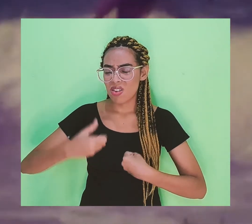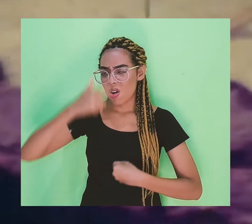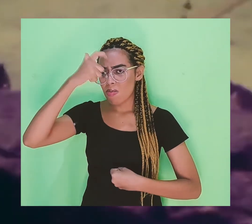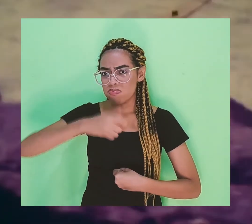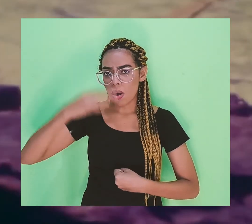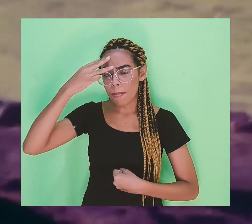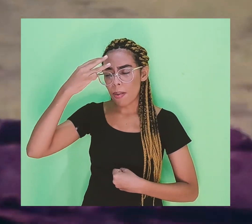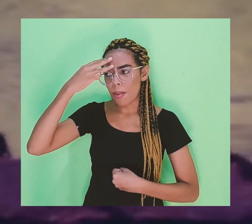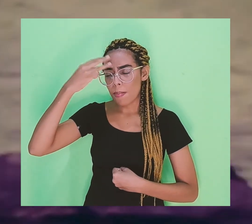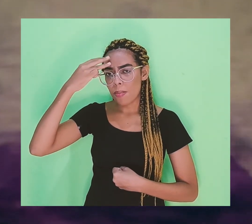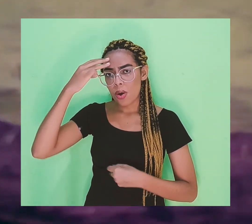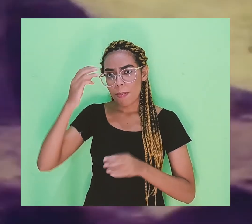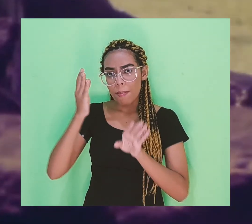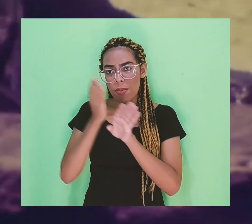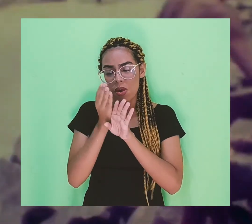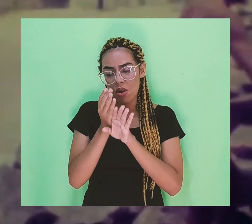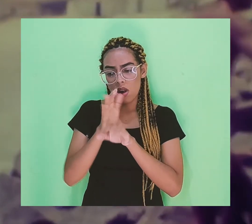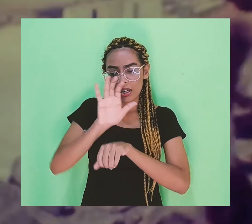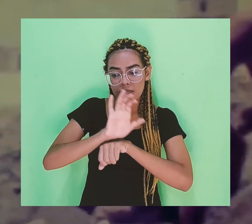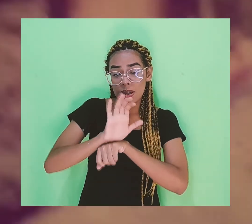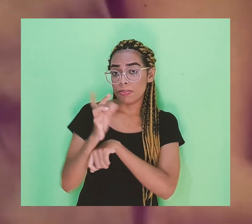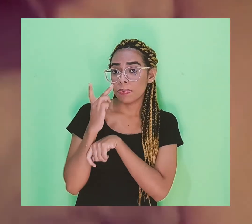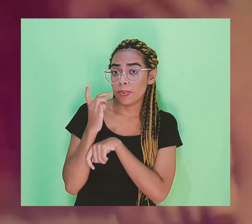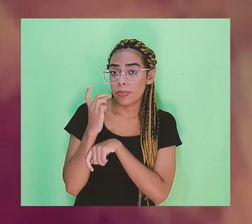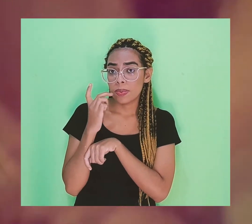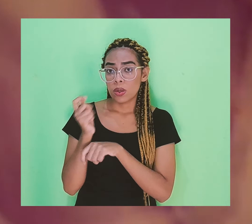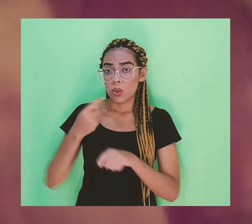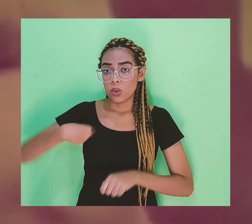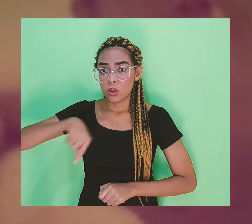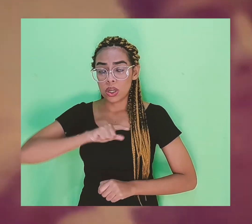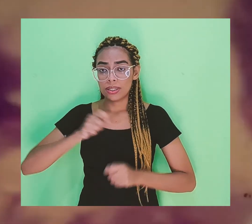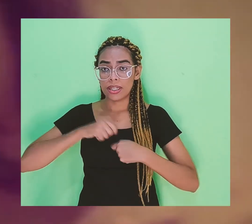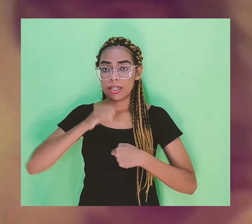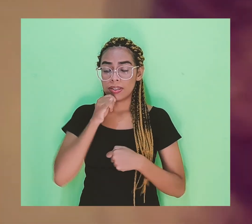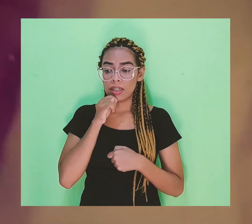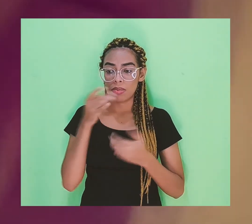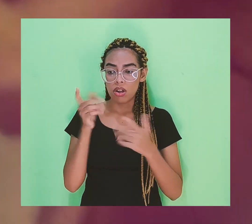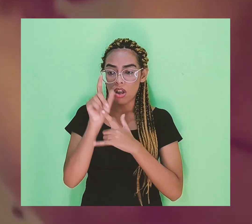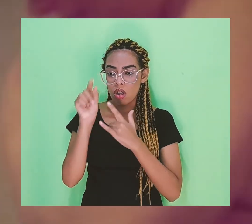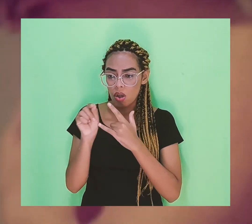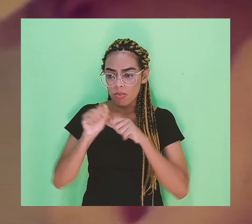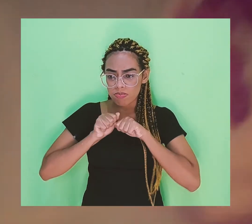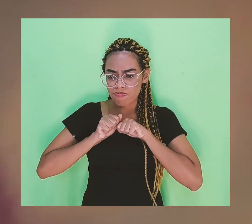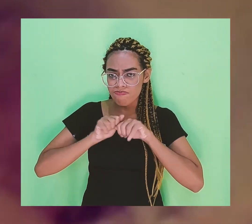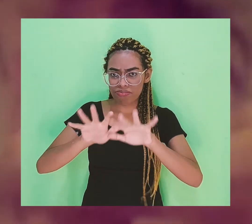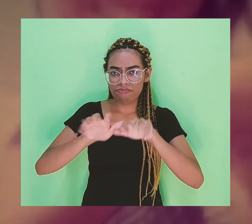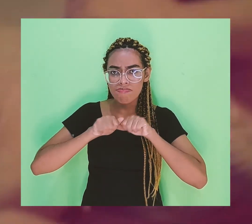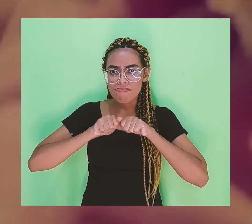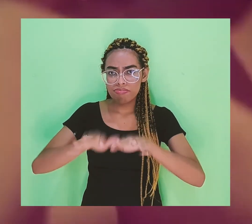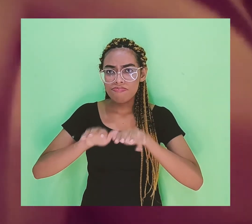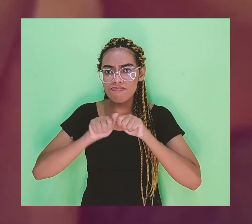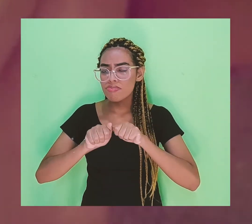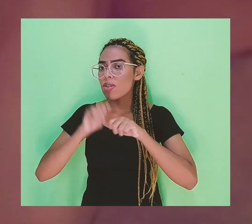memória do Ceará, eu acho. Né? De poder circular esse material produzido, de contar essas